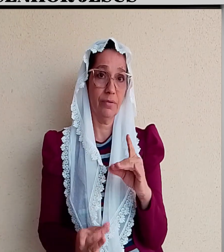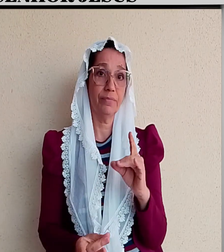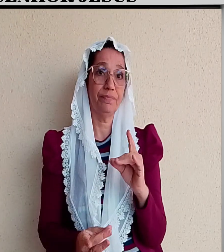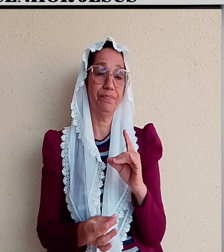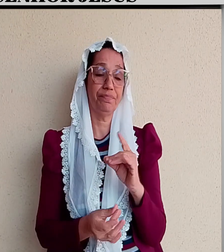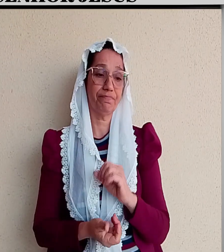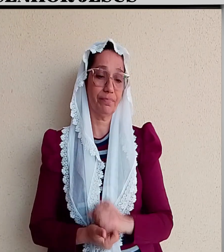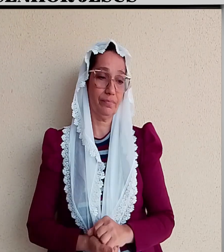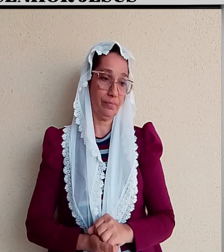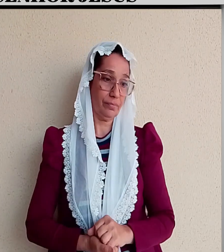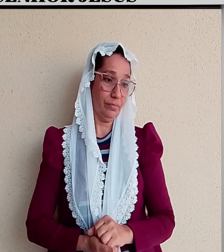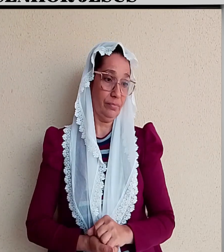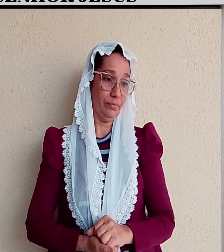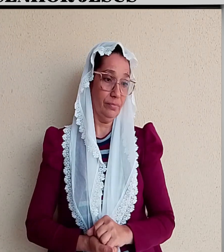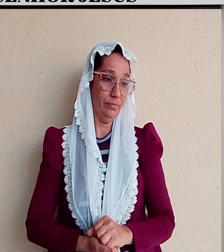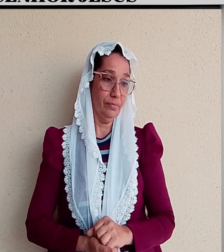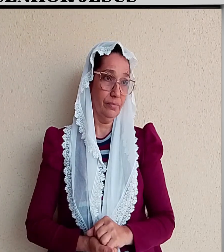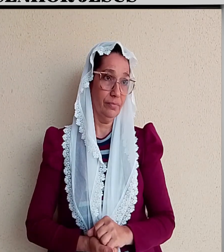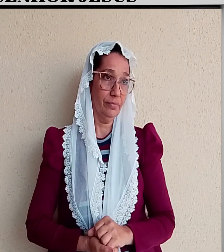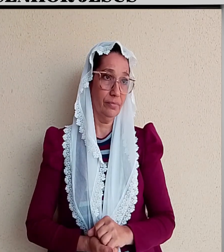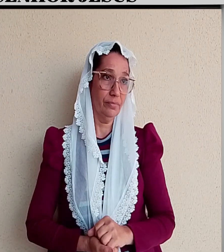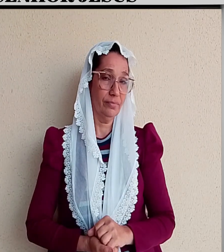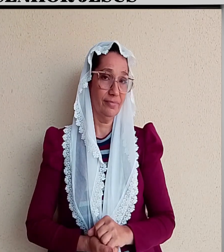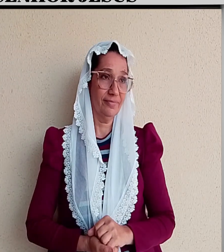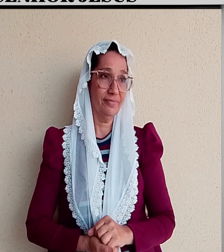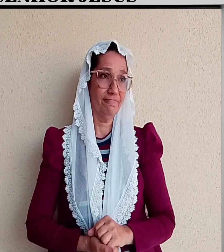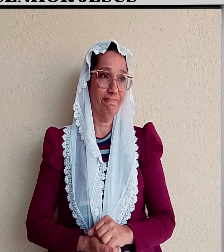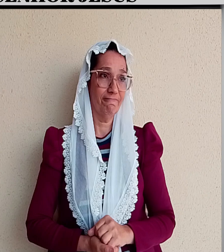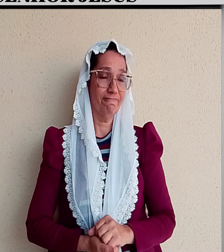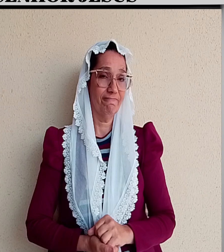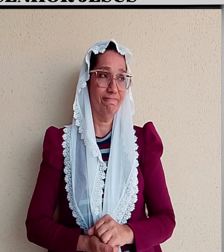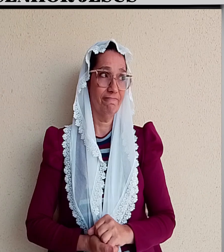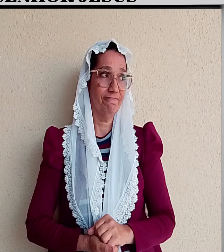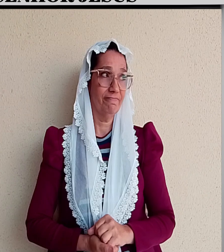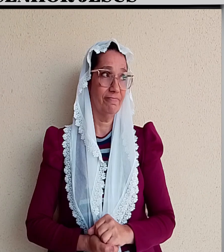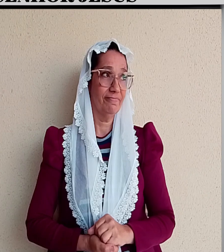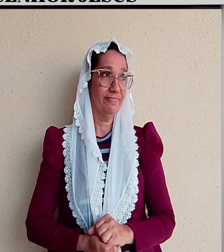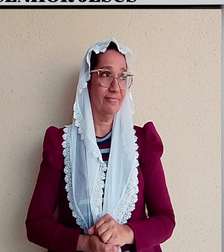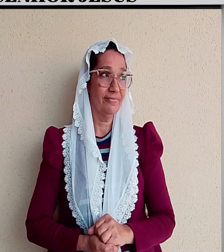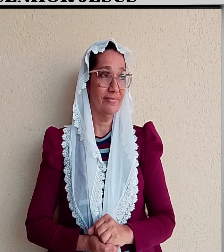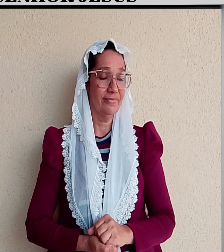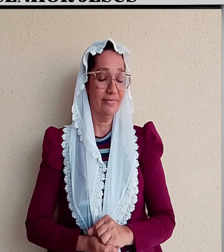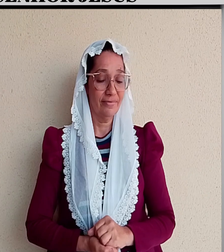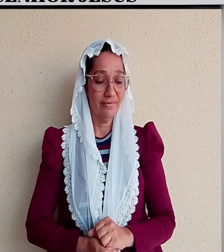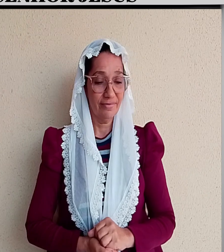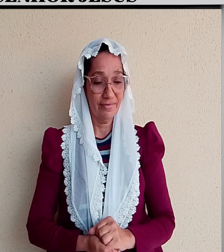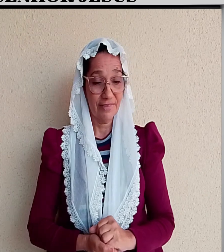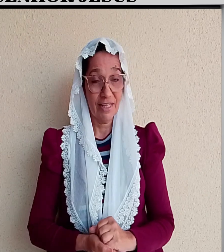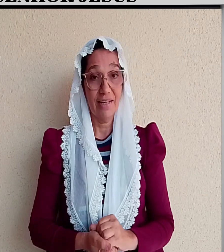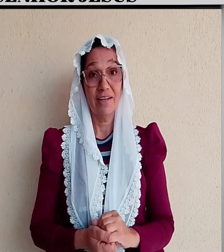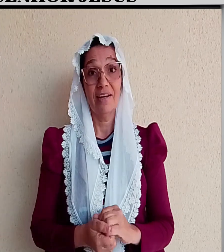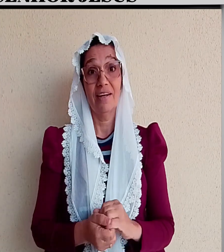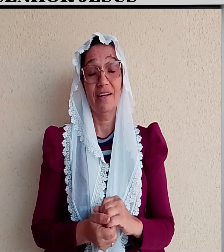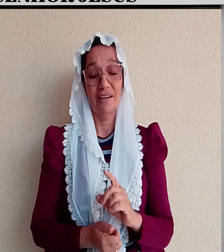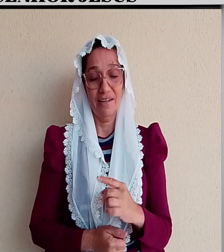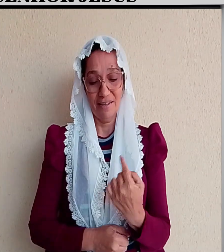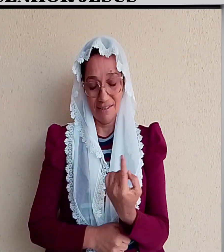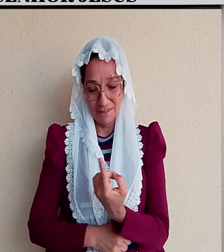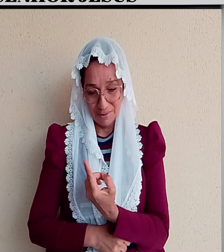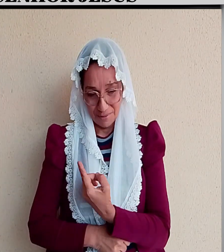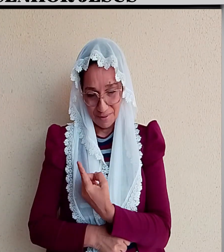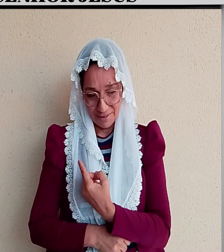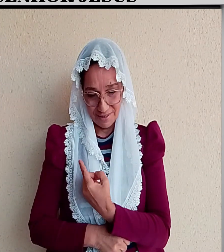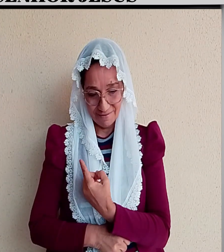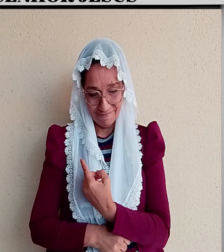encaminhou para uma UTI espiritual chamada reestruturação da obra de Deus, aonde o processo é fino.